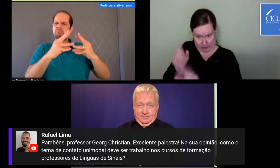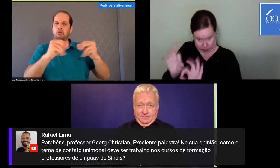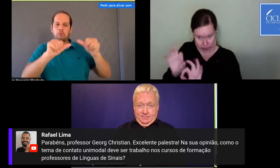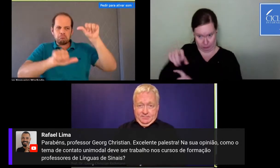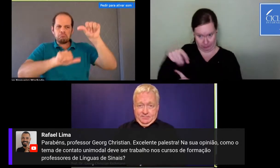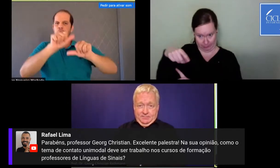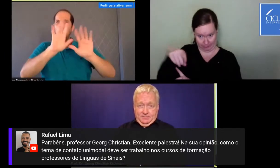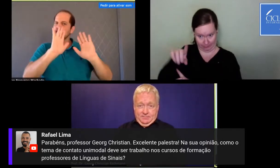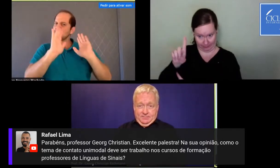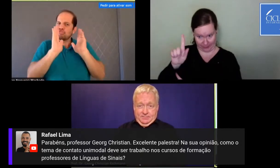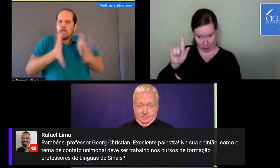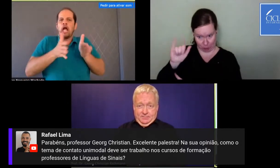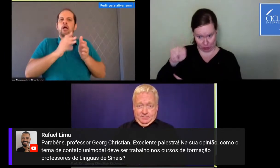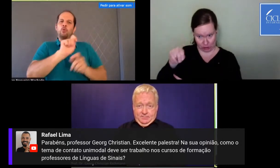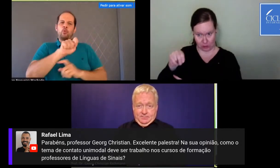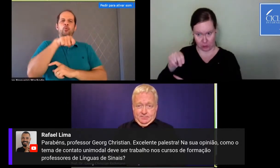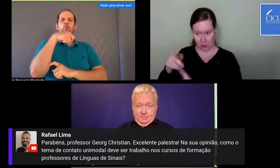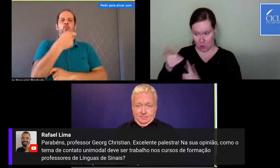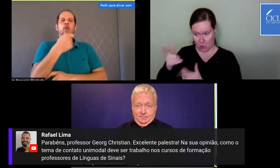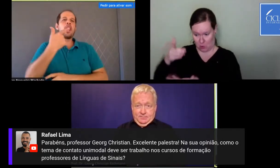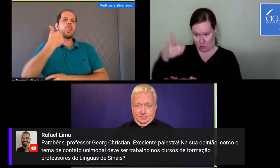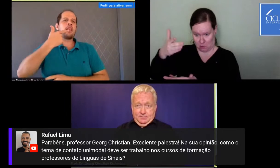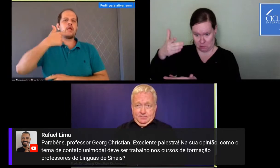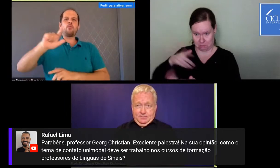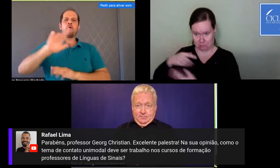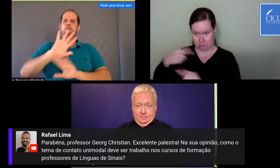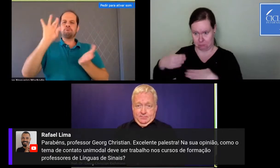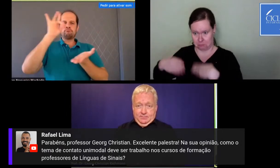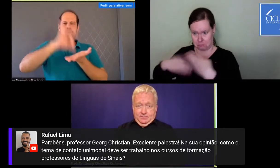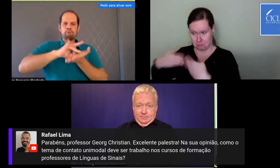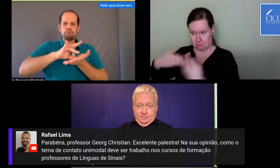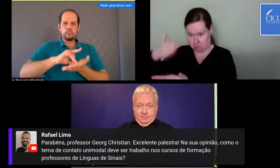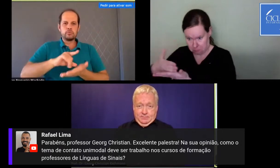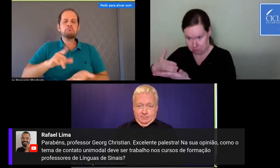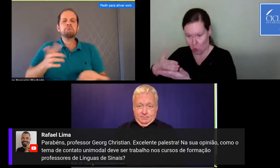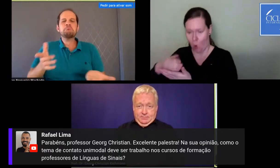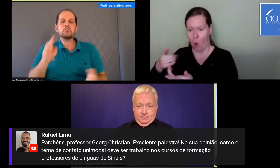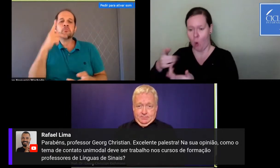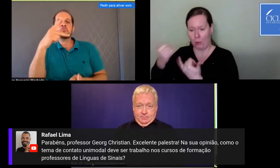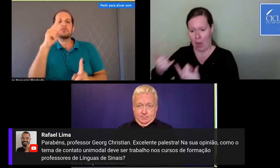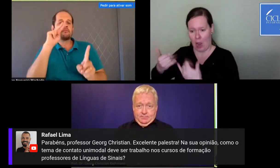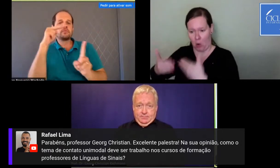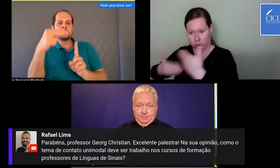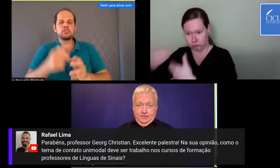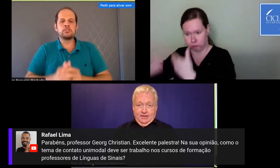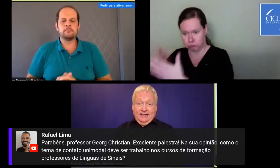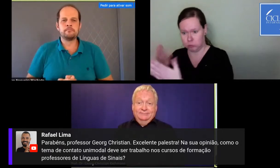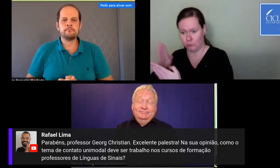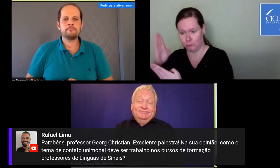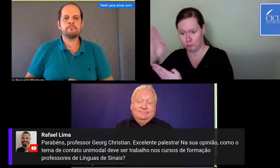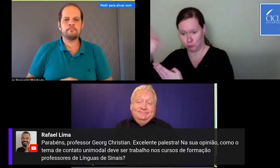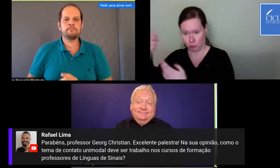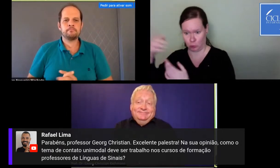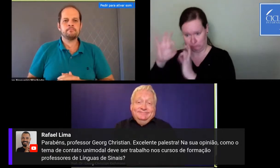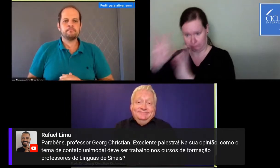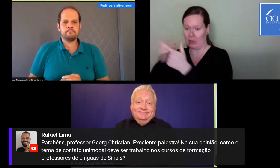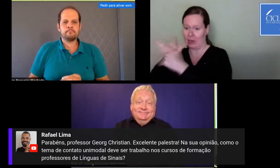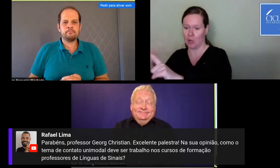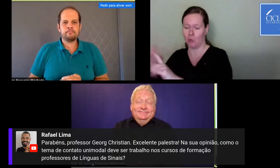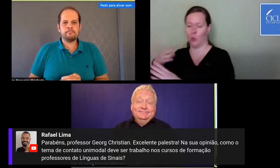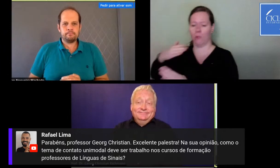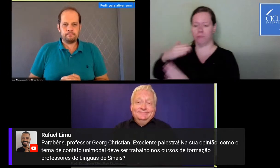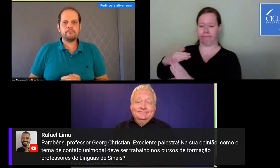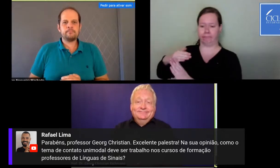Porque a gente sabe, né, que o PIDGIN nasce dessas trocas, mas que depois emerge um sistema